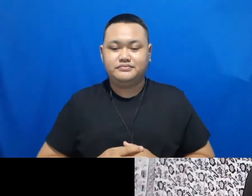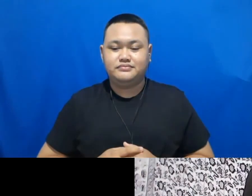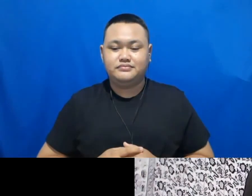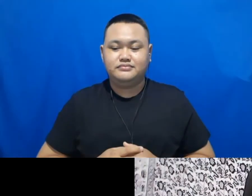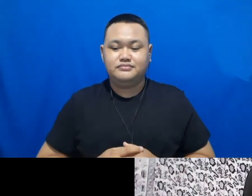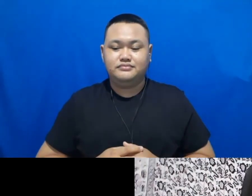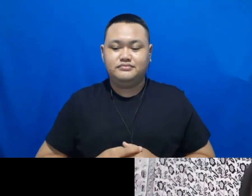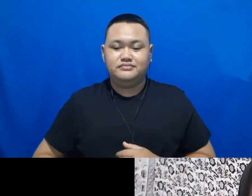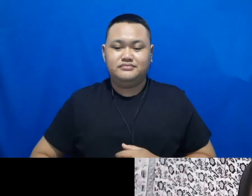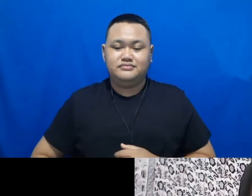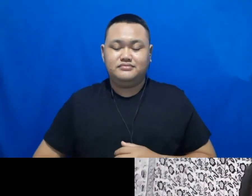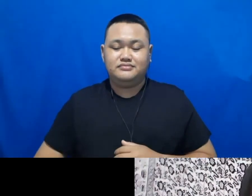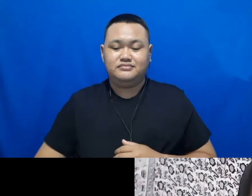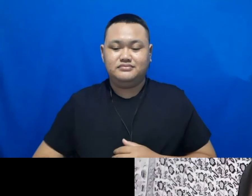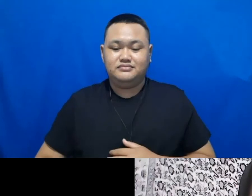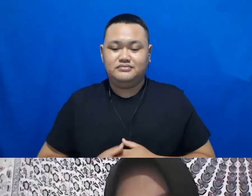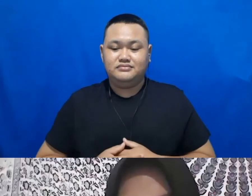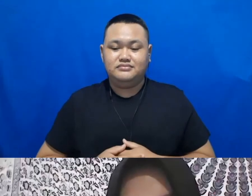Setiap manusia